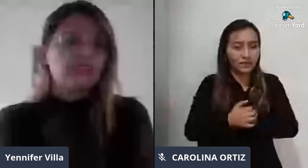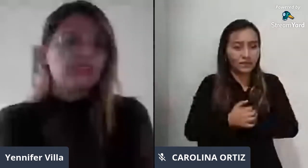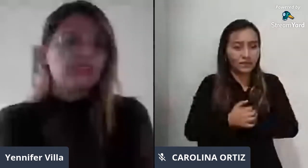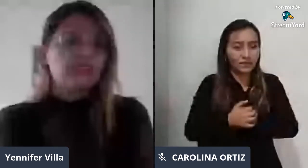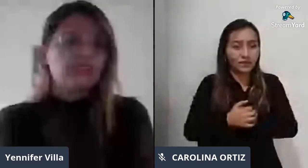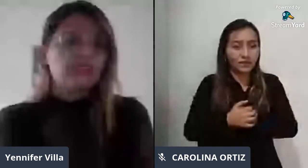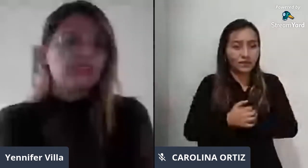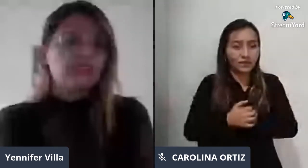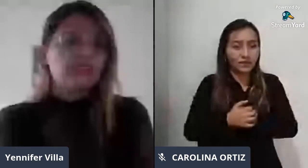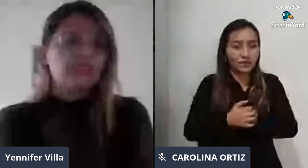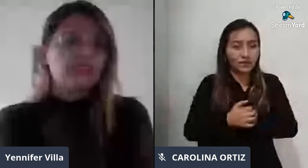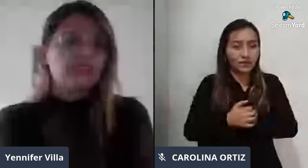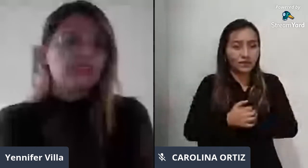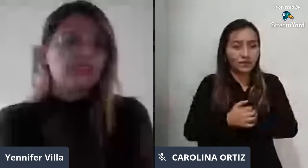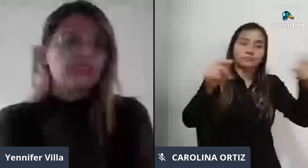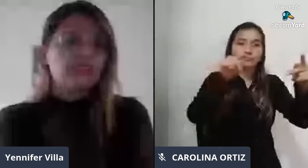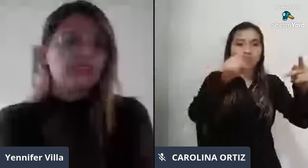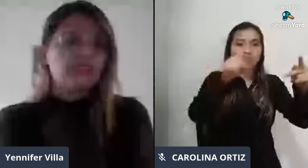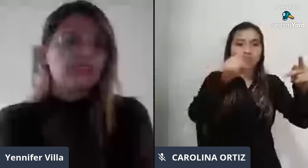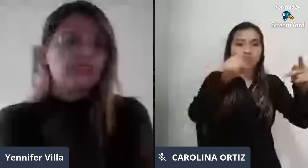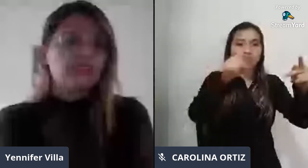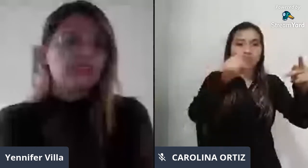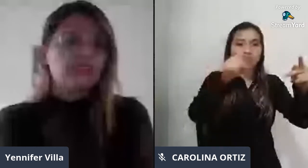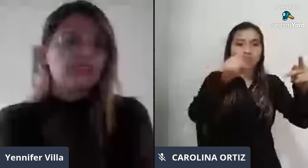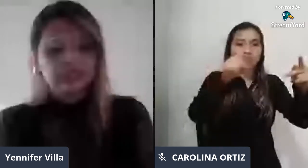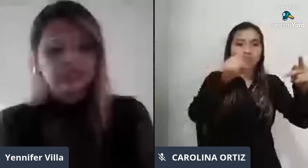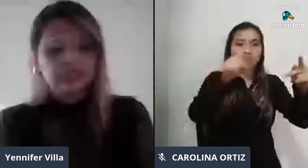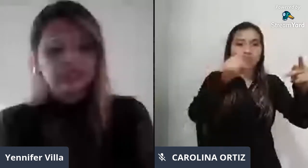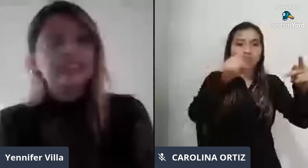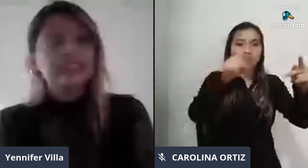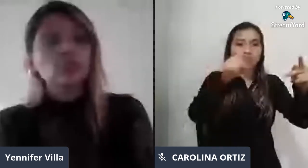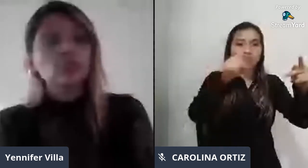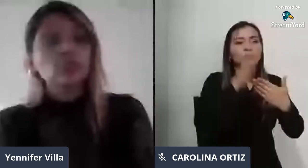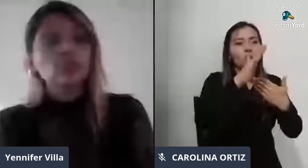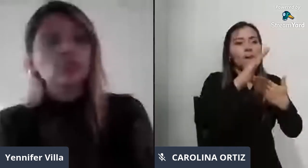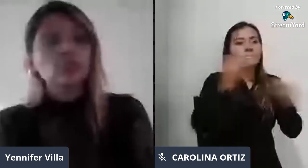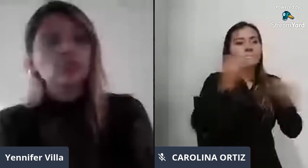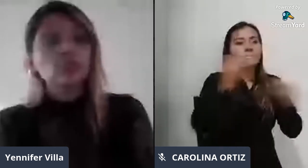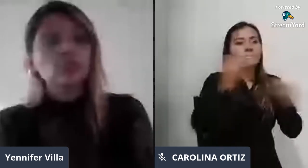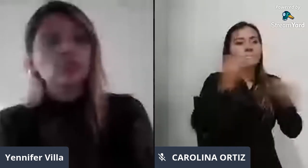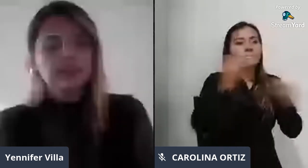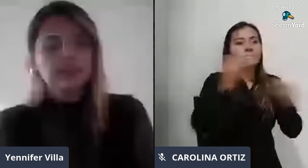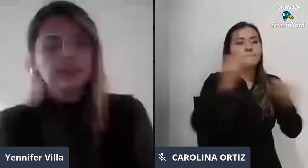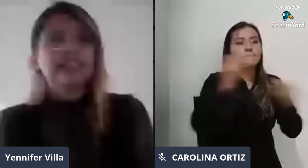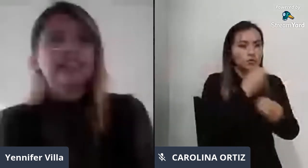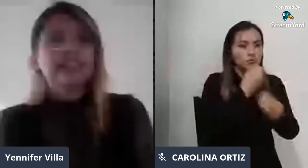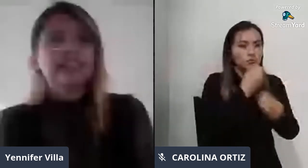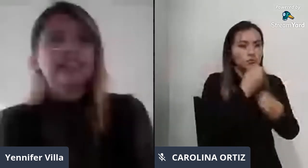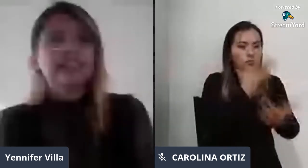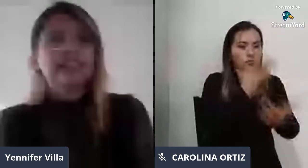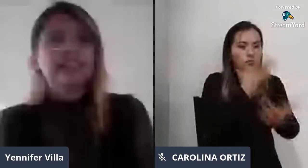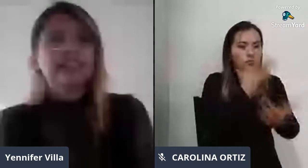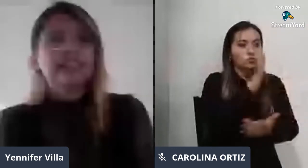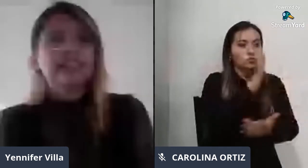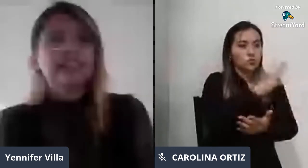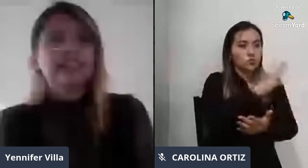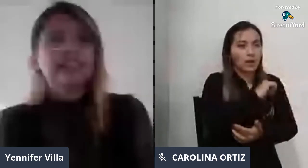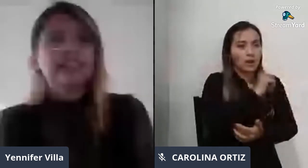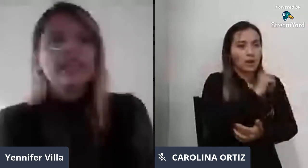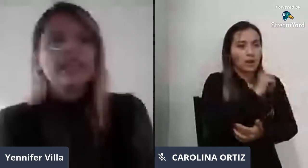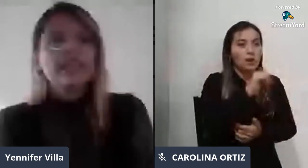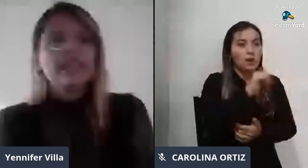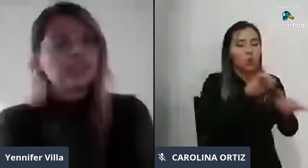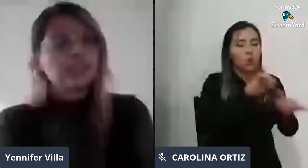un asunto de violencia estructural contra las mujeres, parece que lo equipara a la explotación sexual y hace perder de